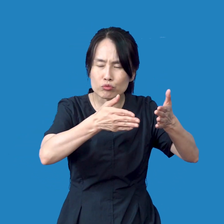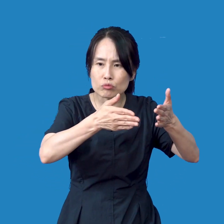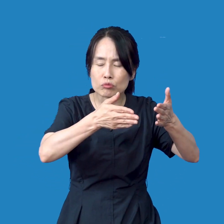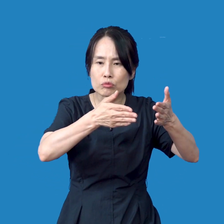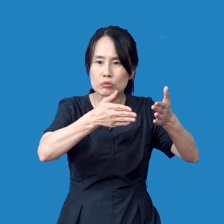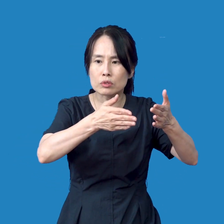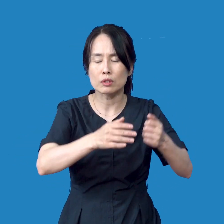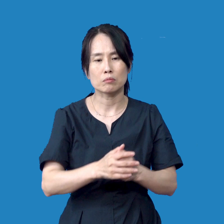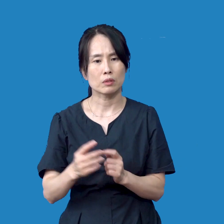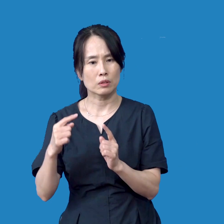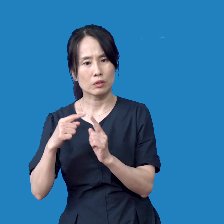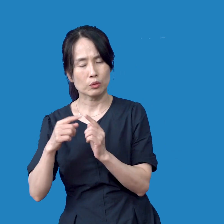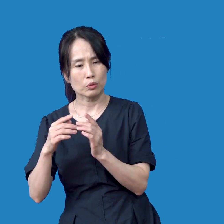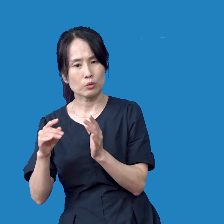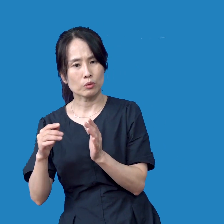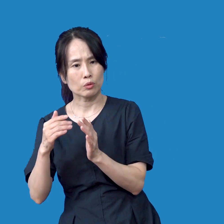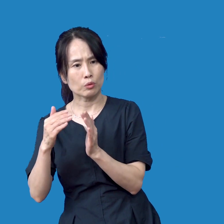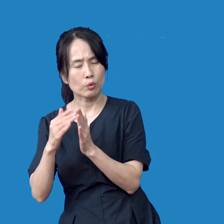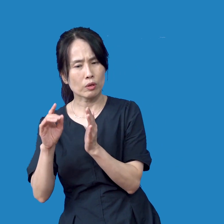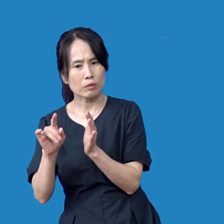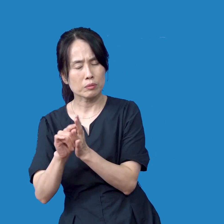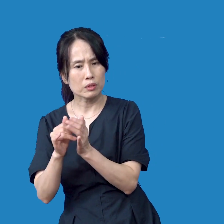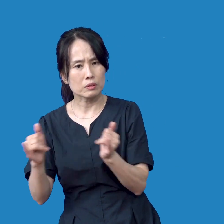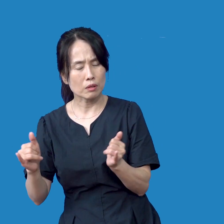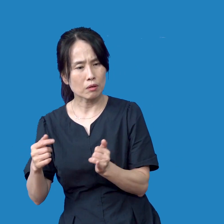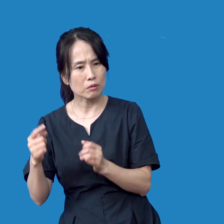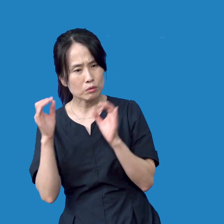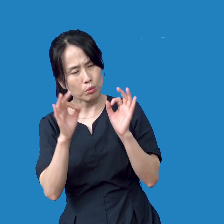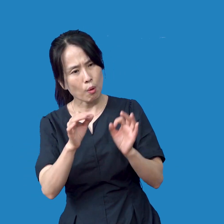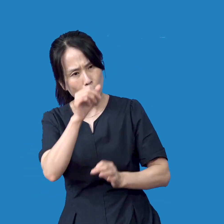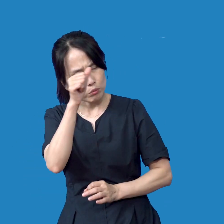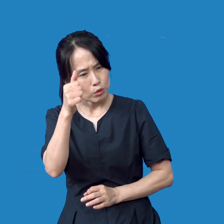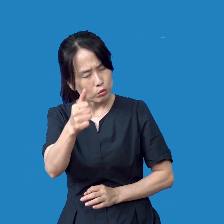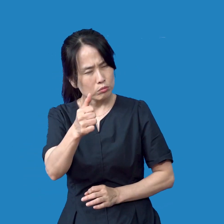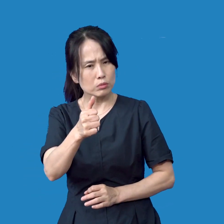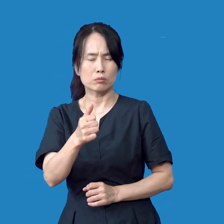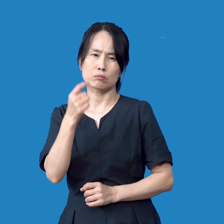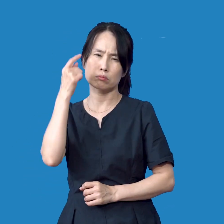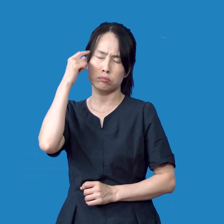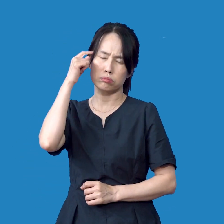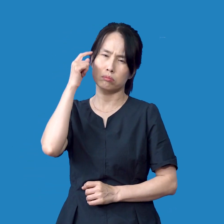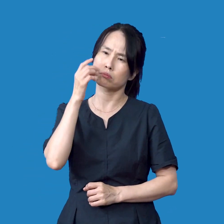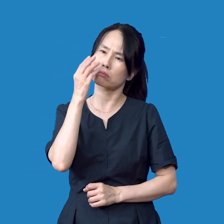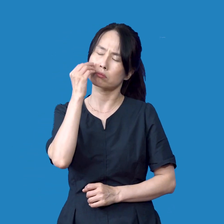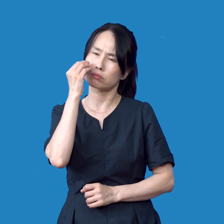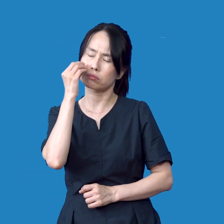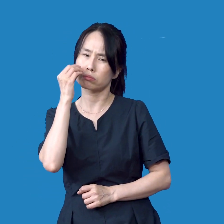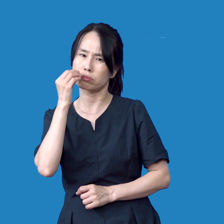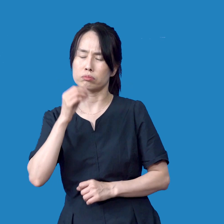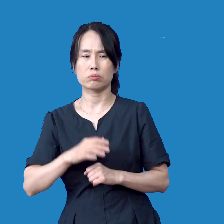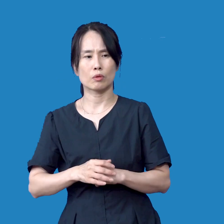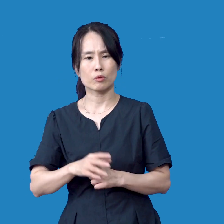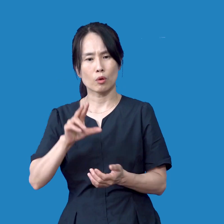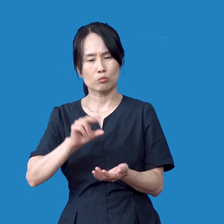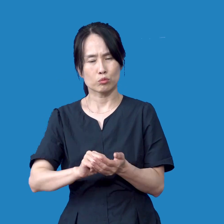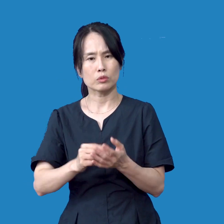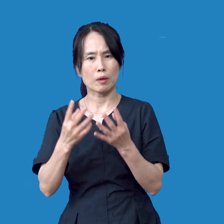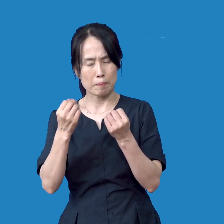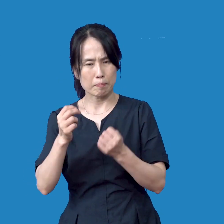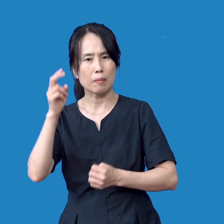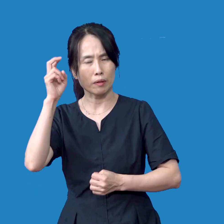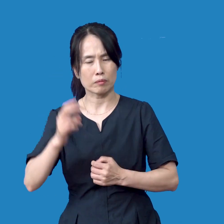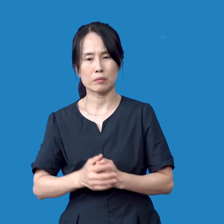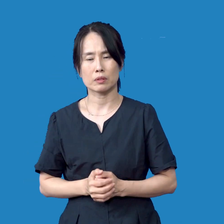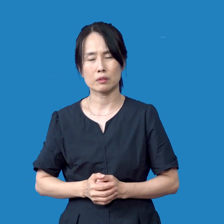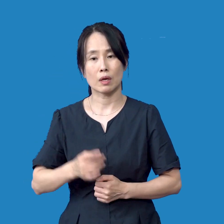그러면 교인들이 보기에는 장로님들이 왜 이렇게 했는지 아마 여러 가지 허점이 많게 될 것입니다.